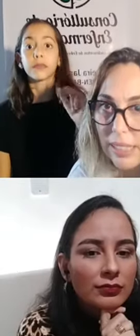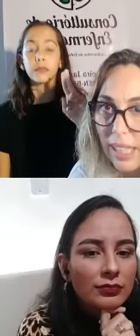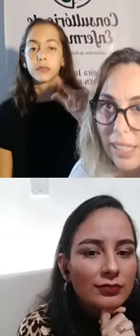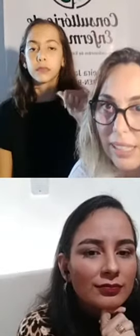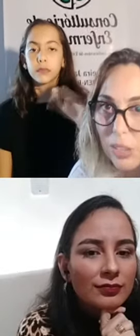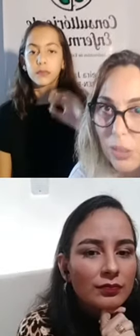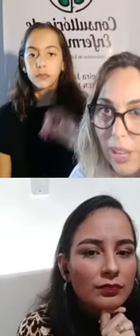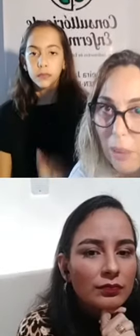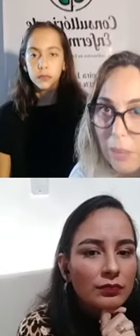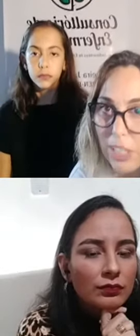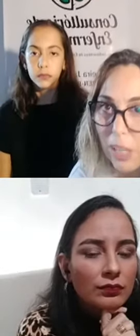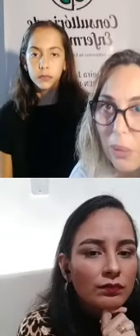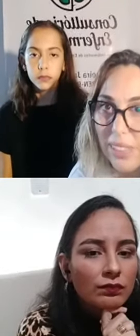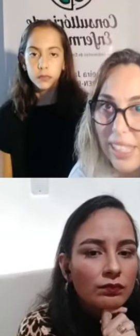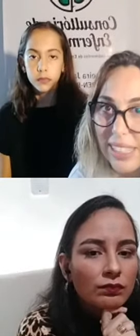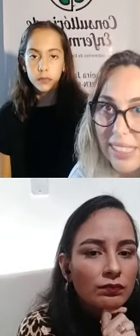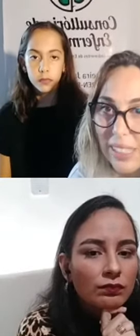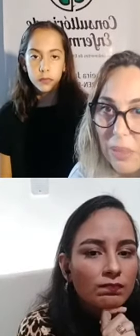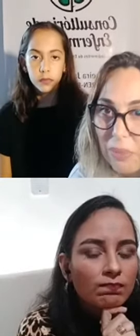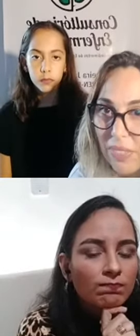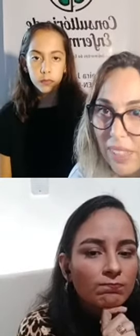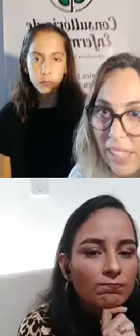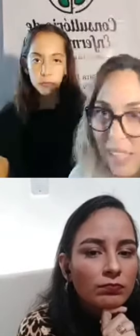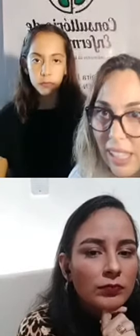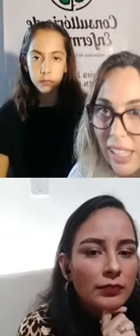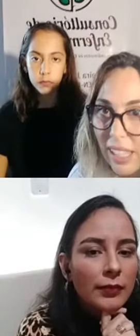vezes isso realmente acontece.